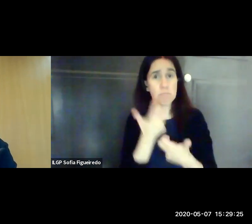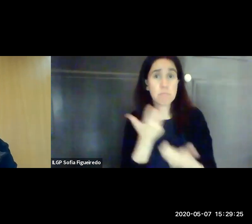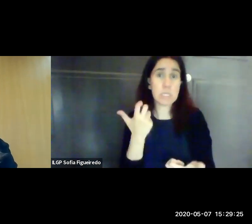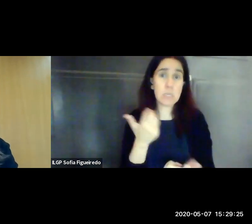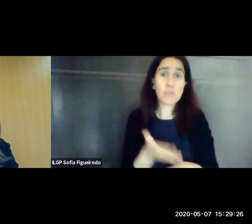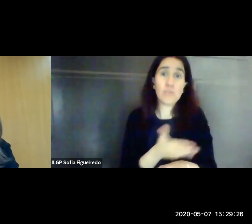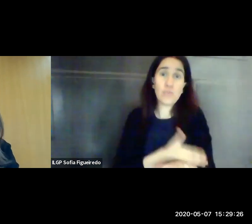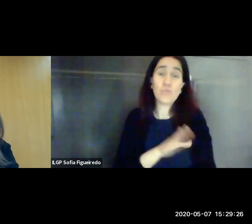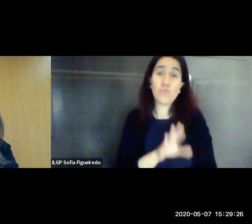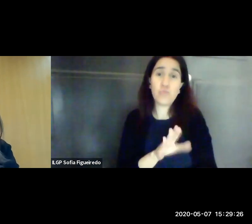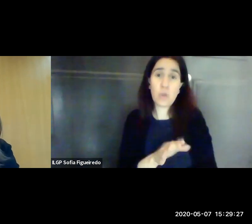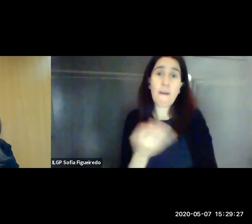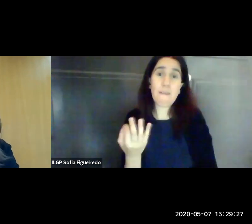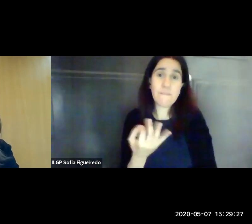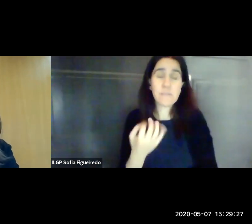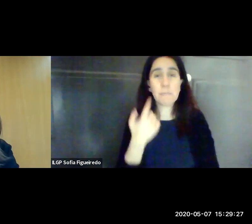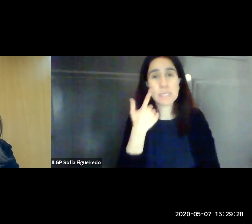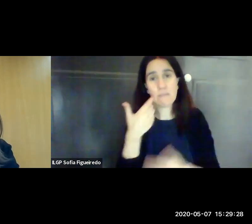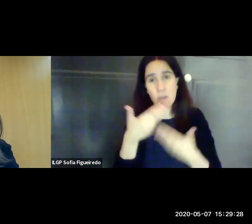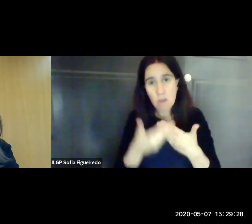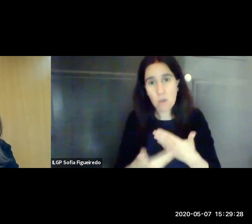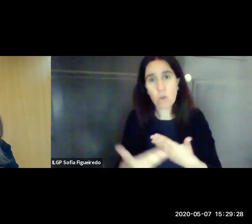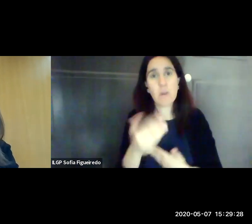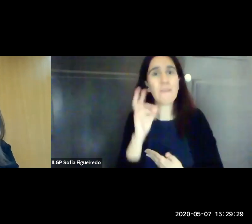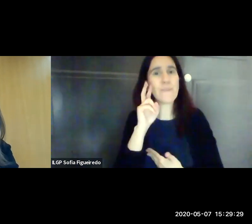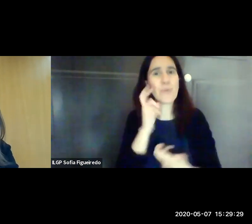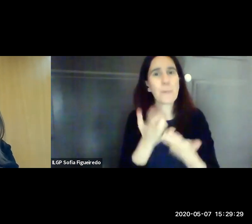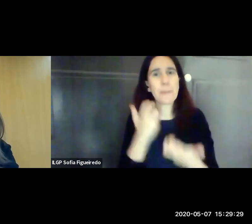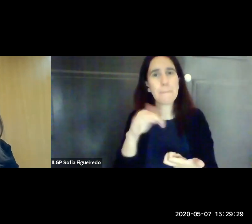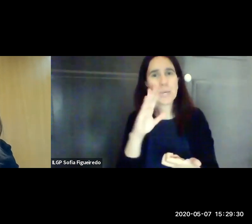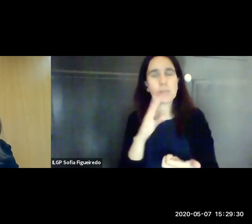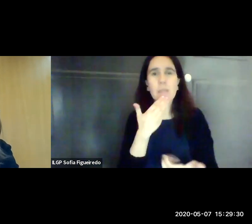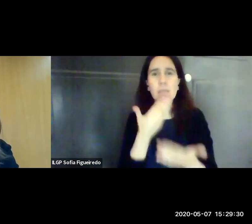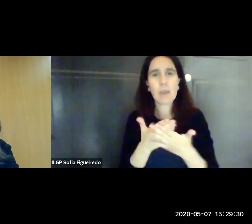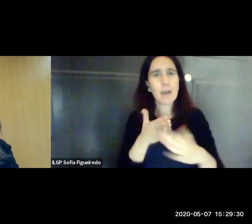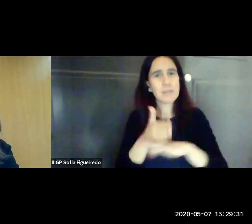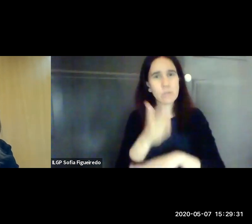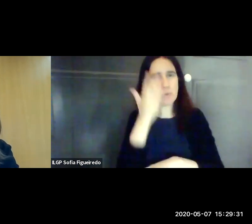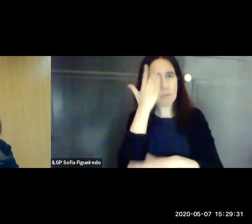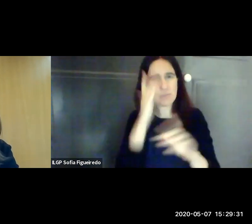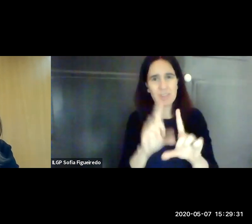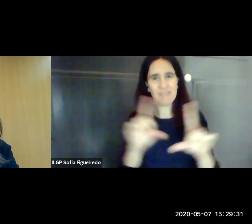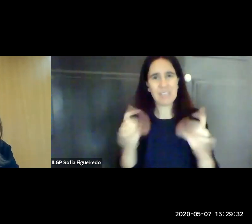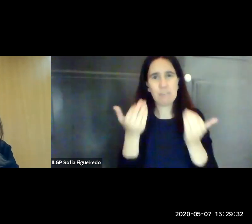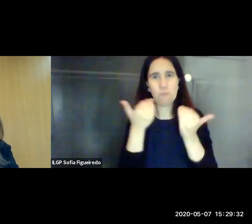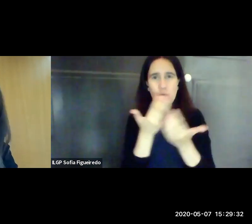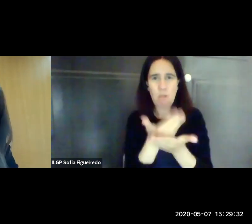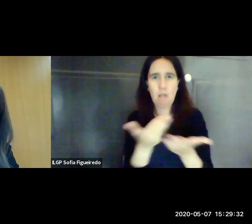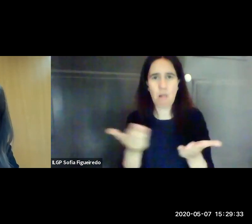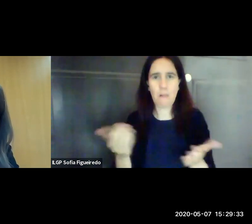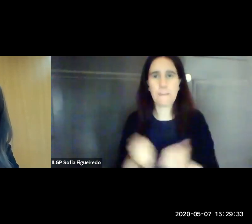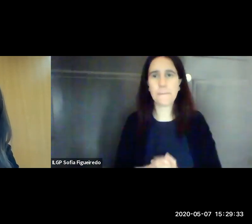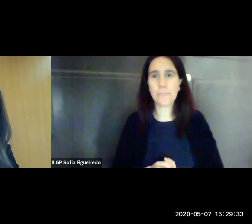tinha, obviamente, mas que provavelmente será agora mais valorizado porque nos permite aceder com maior facilidade à informação. Tem